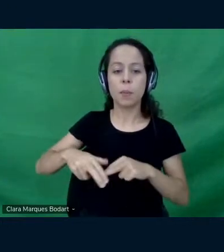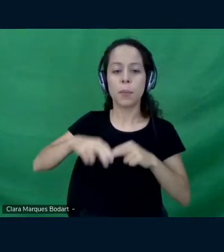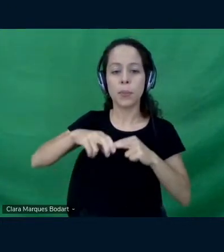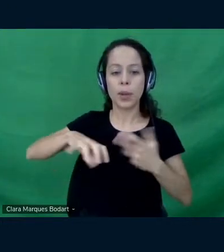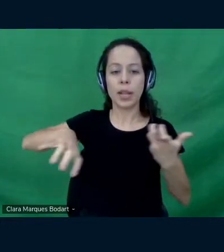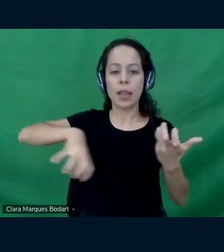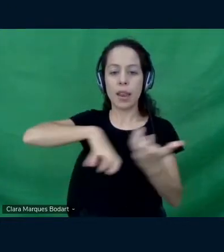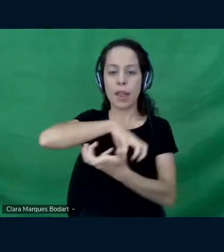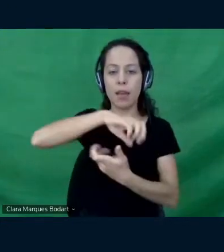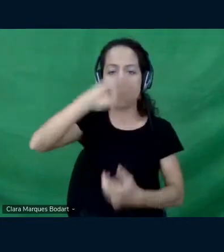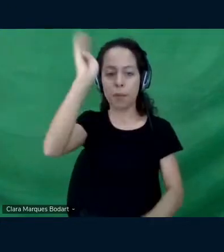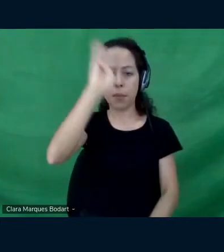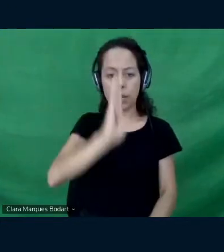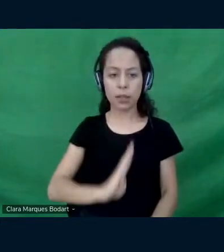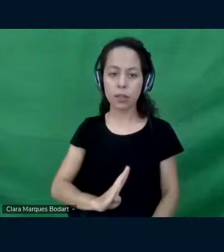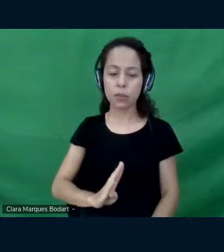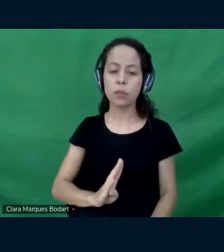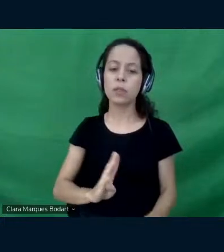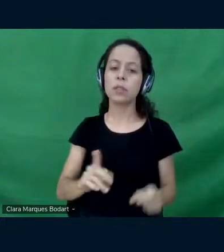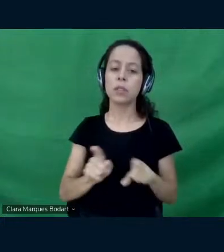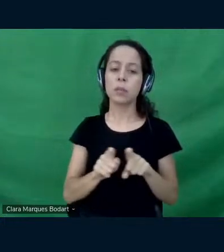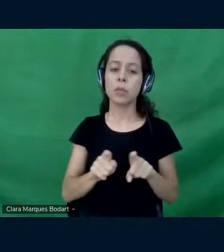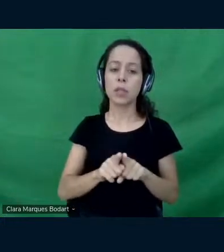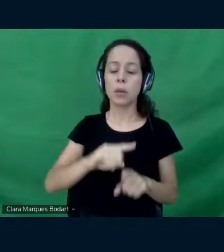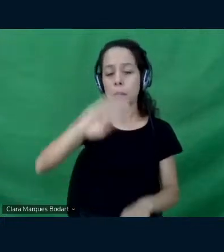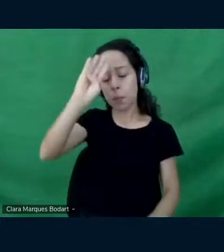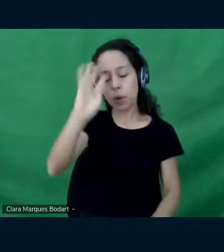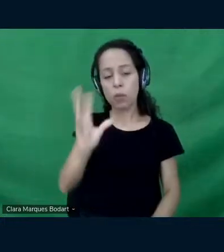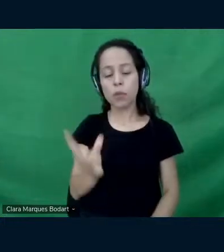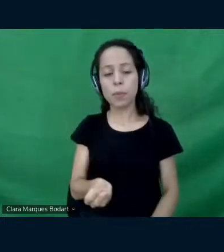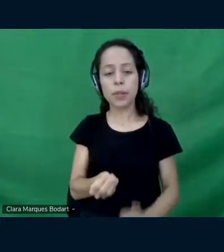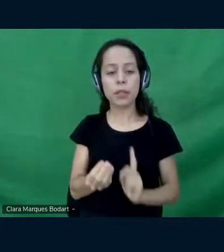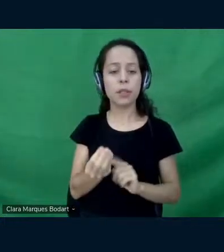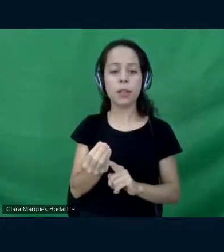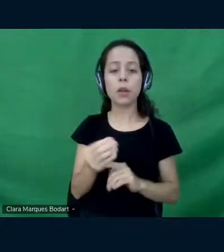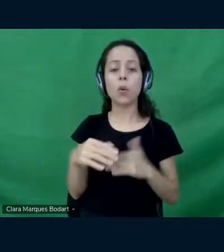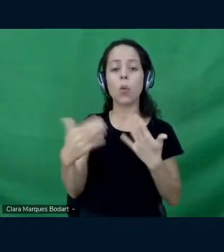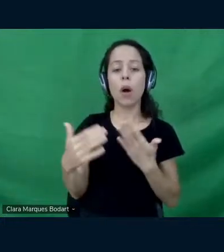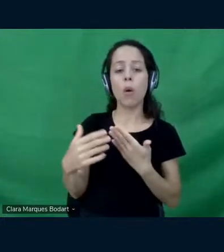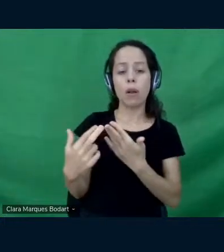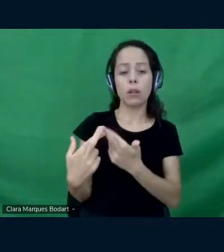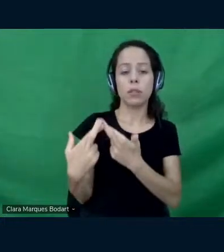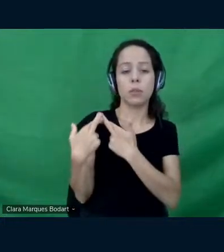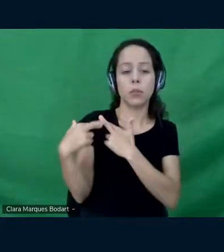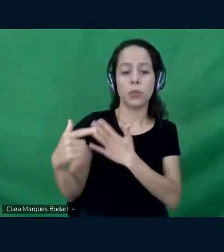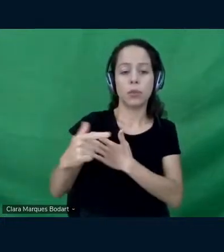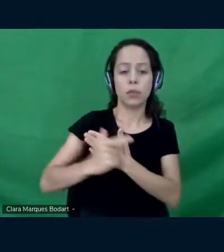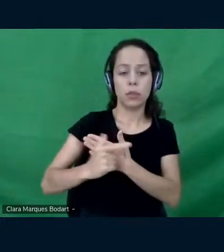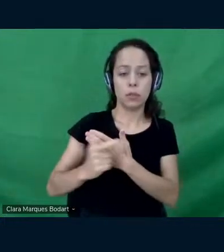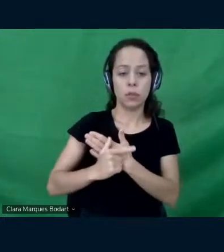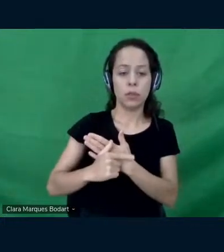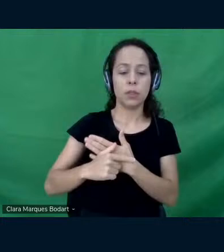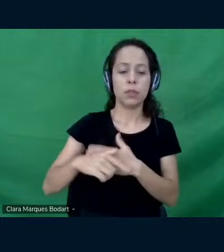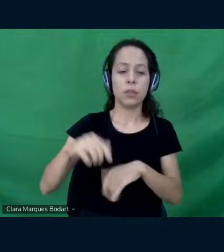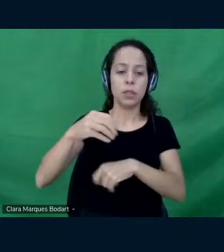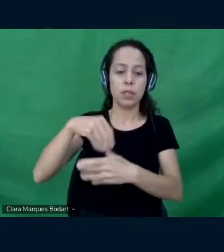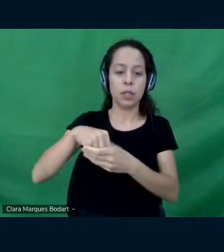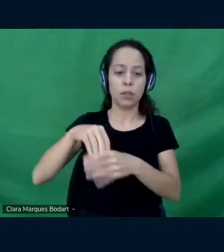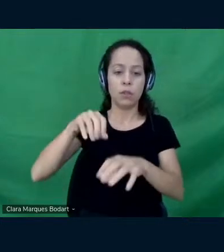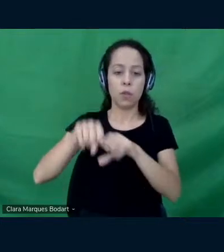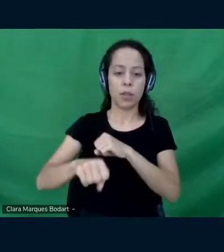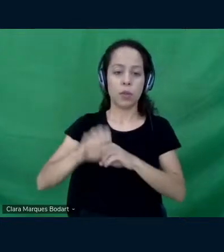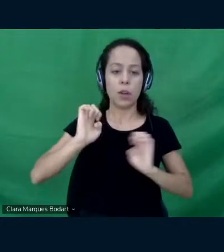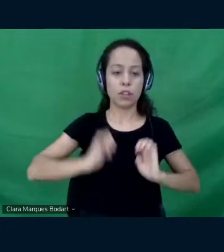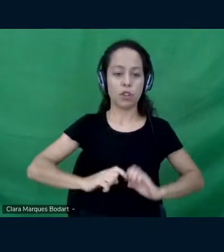nacional? E qual deve ser o papel do PROFPT na formação ético-política dos servidores dos IEFs? E Leonardo